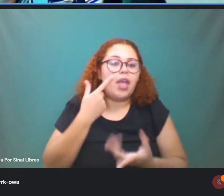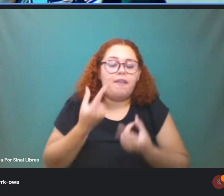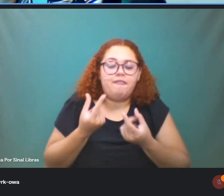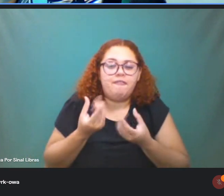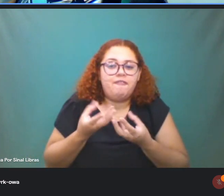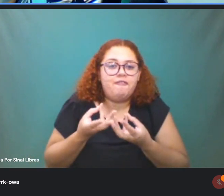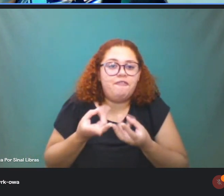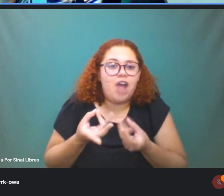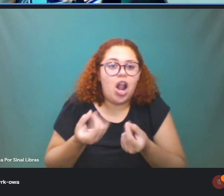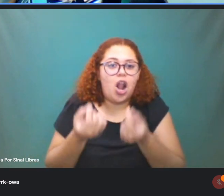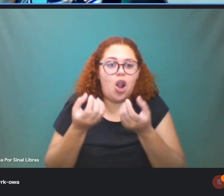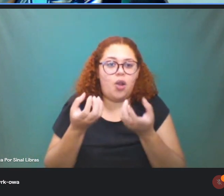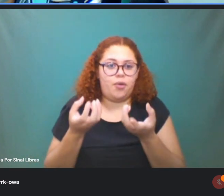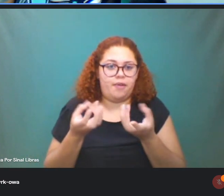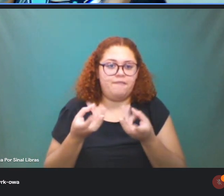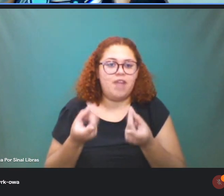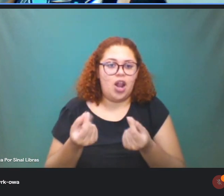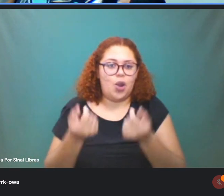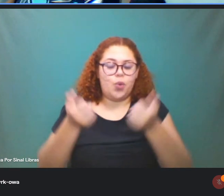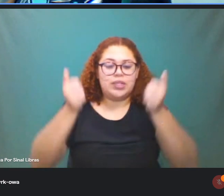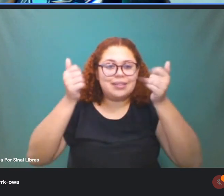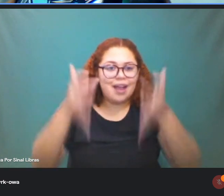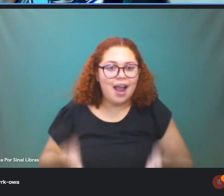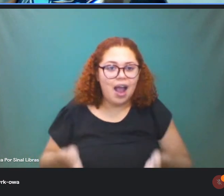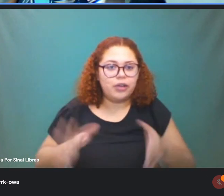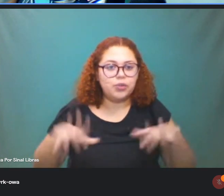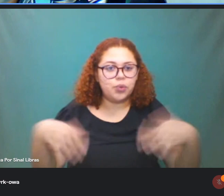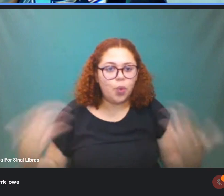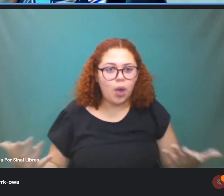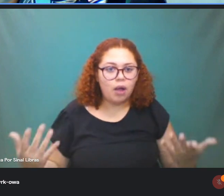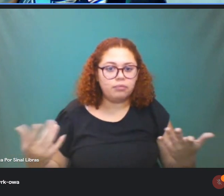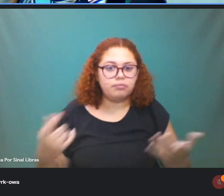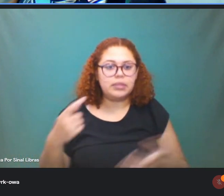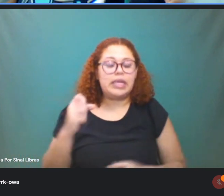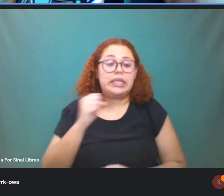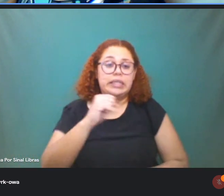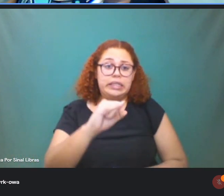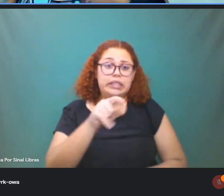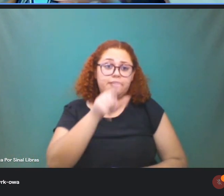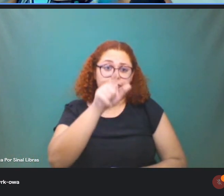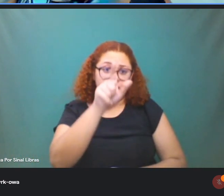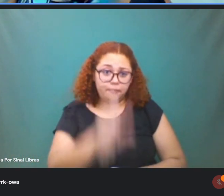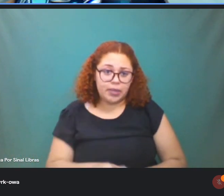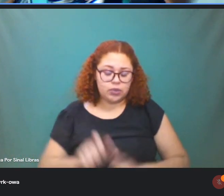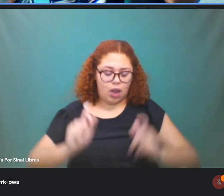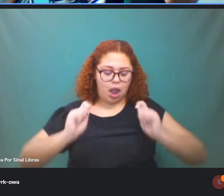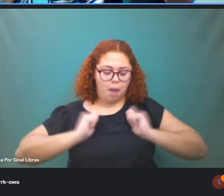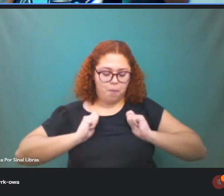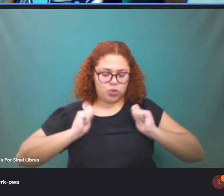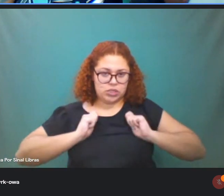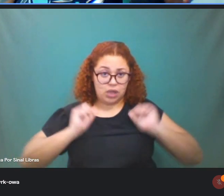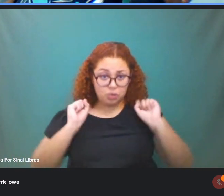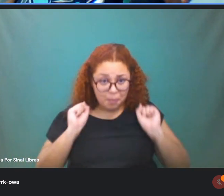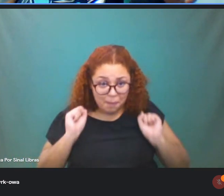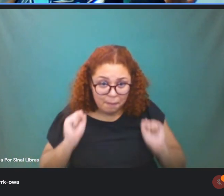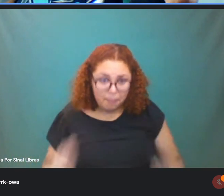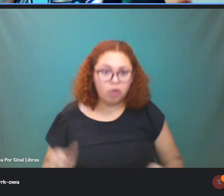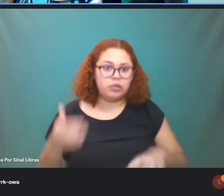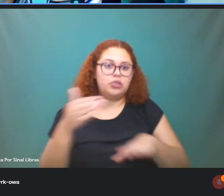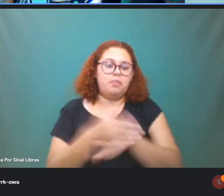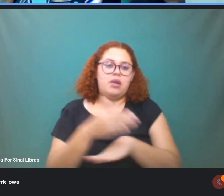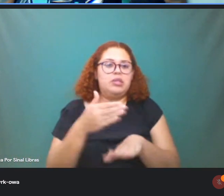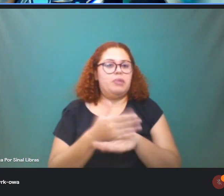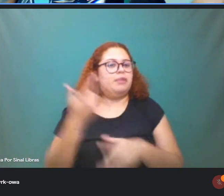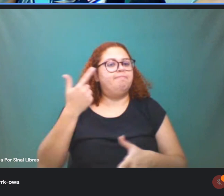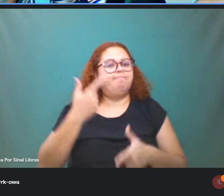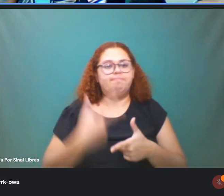estão envolvidas, tudo isso. E aí, o aposentado pode sim participar, não tem nenhum problema em relação